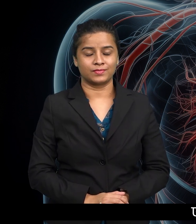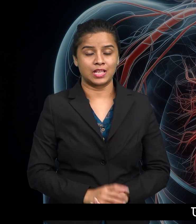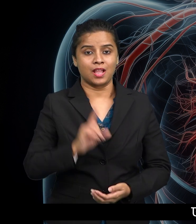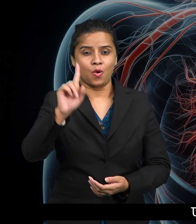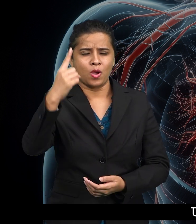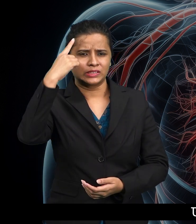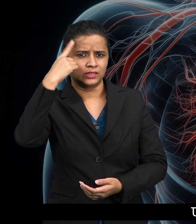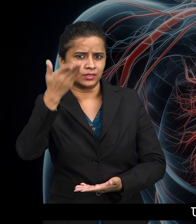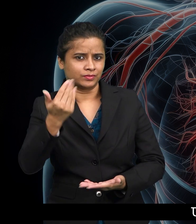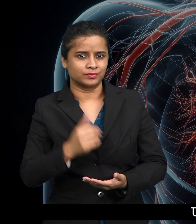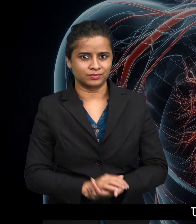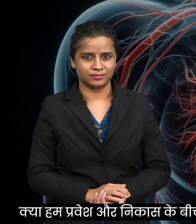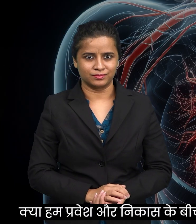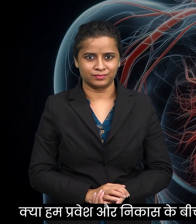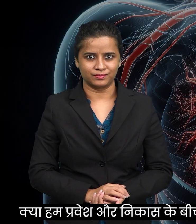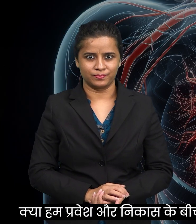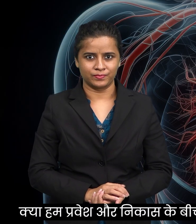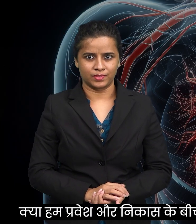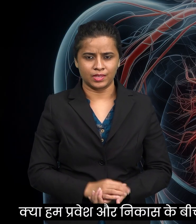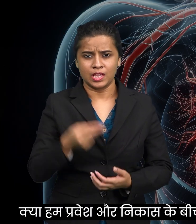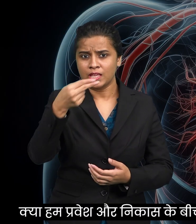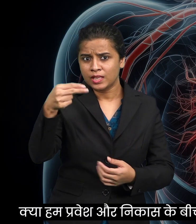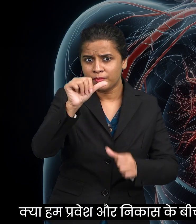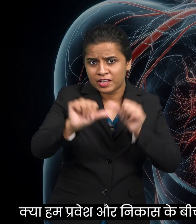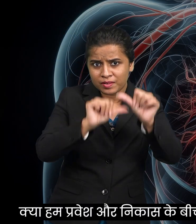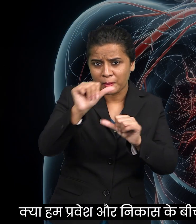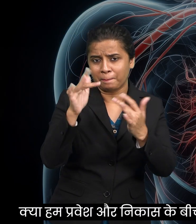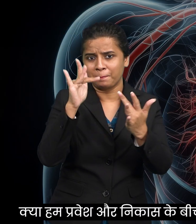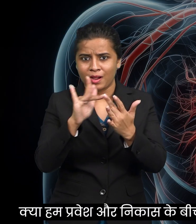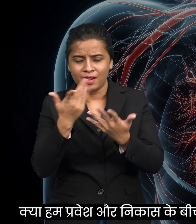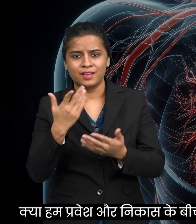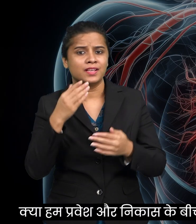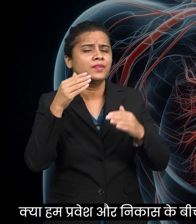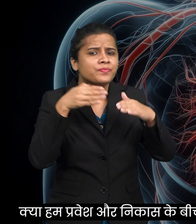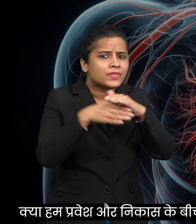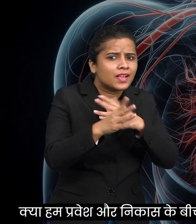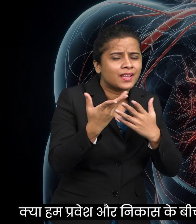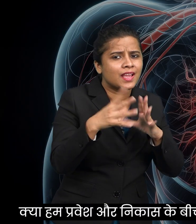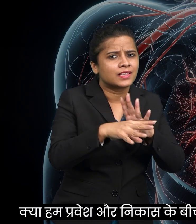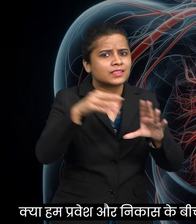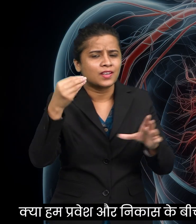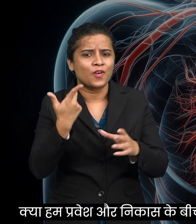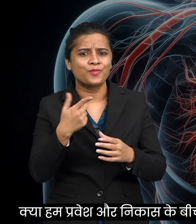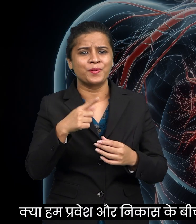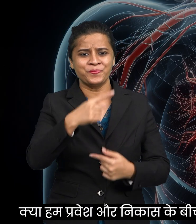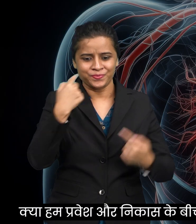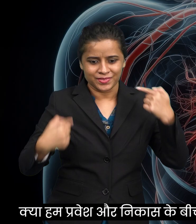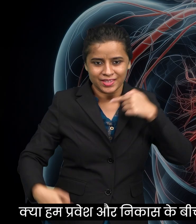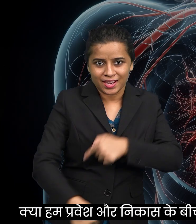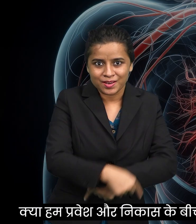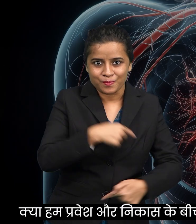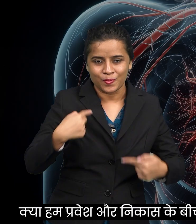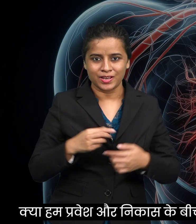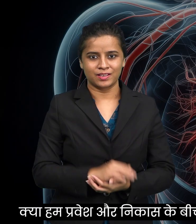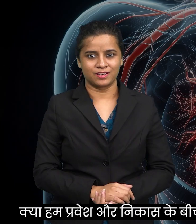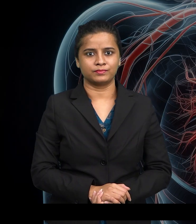एक बार सोचिए, क्या हम प्रवेश और निकास के बीच की प्रक्रिया को परिवहन का नाम दे सकते